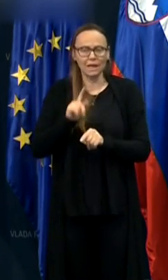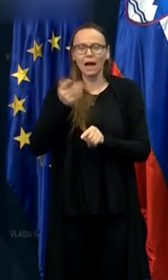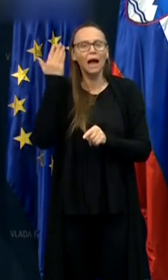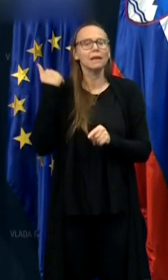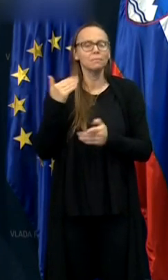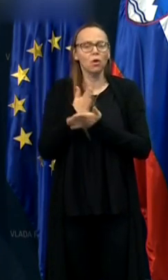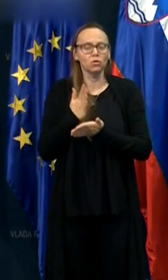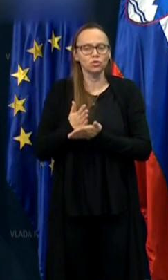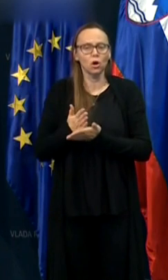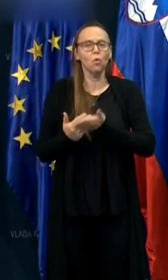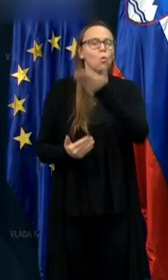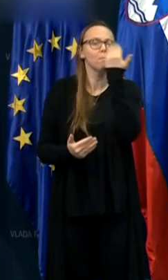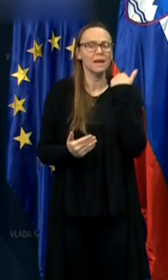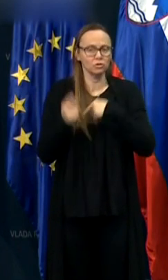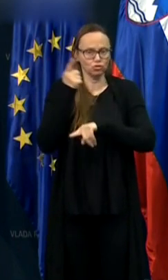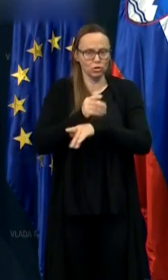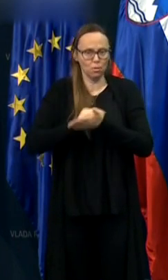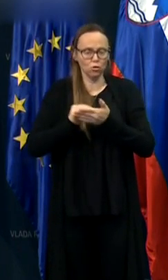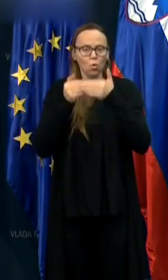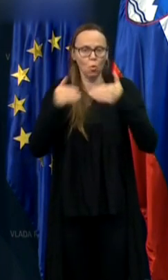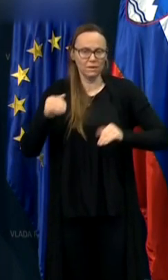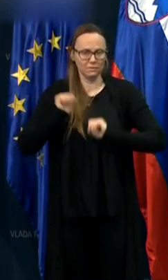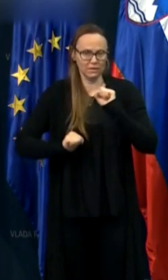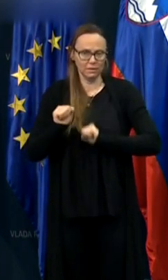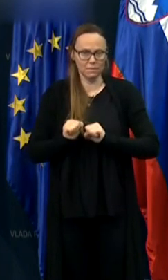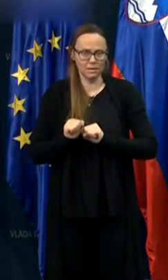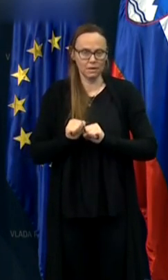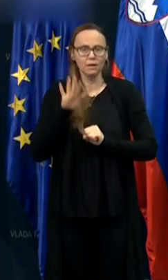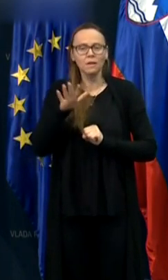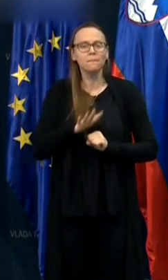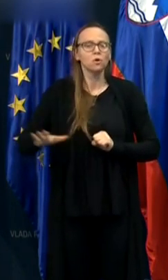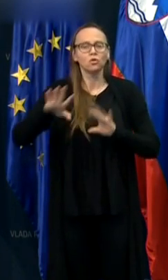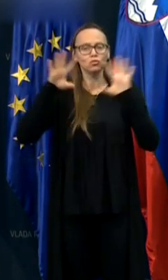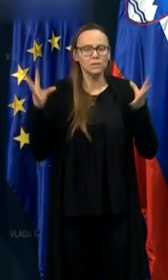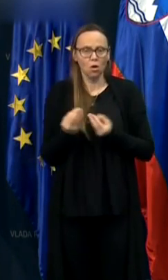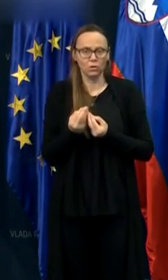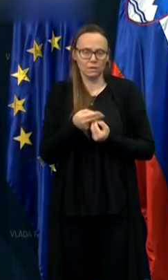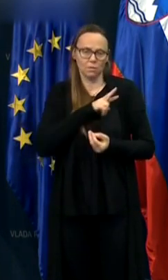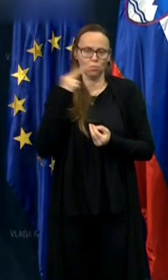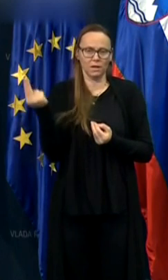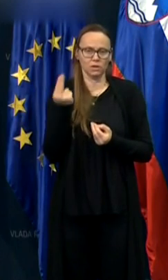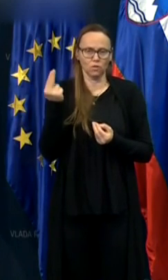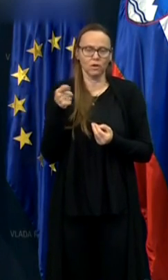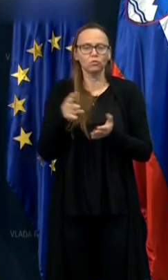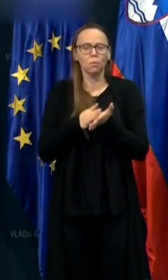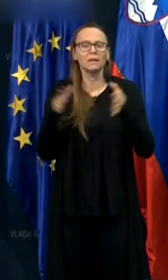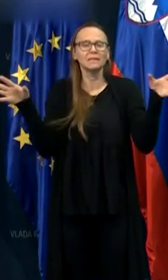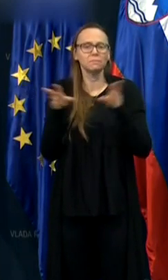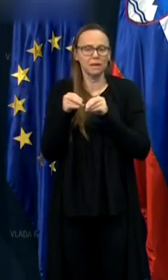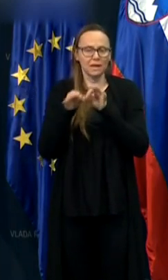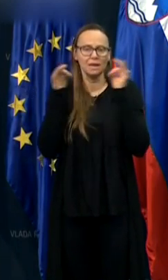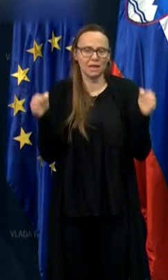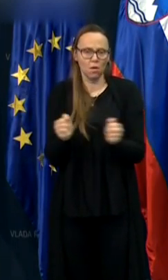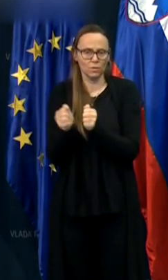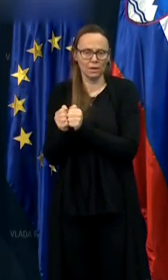bilo že v prejšnjem odloku o omejitvi gibanja na področju celotne Republike Slovenije, torej zbira na javnih krajih in